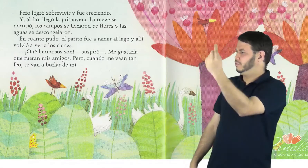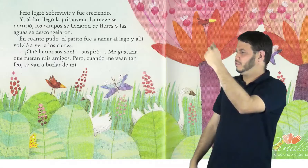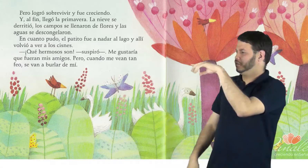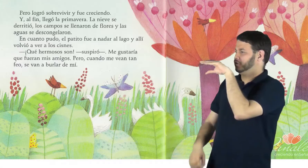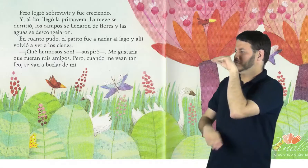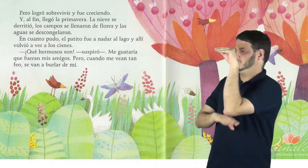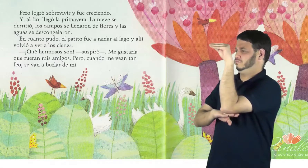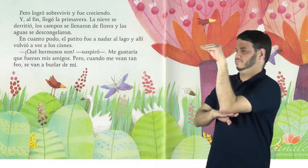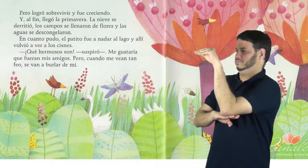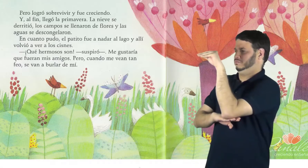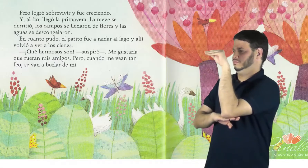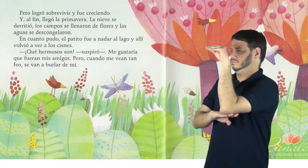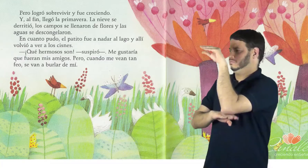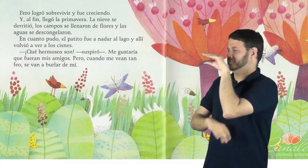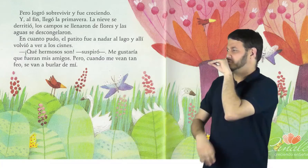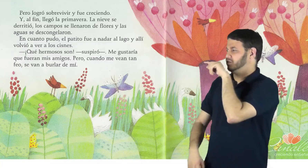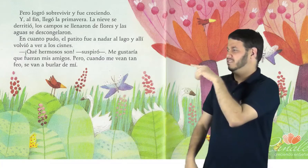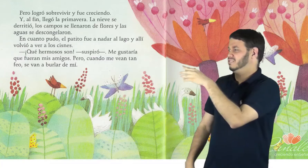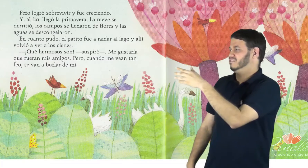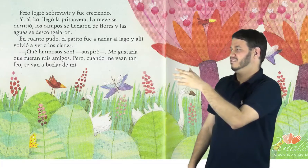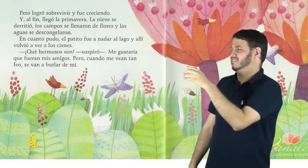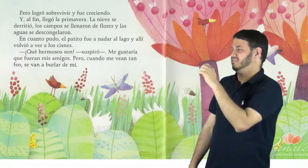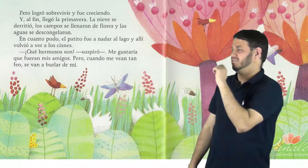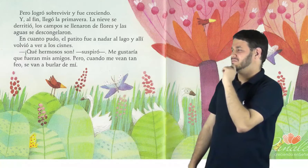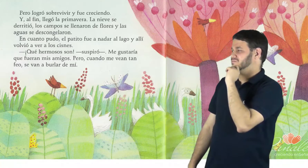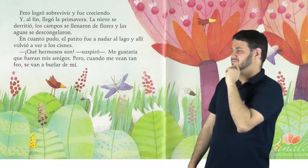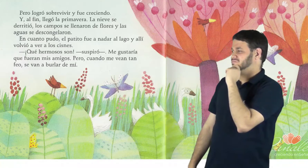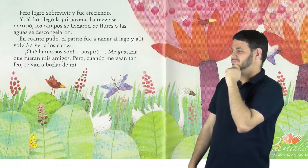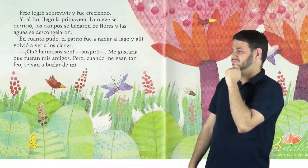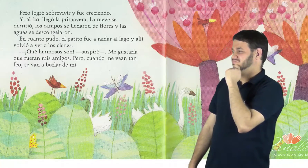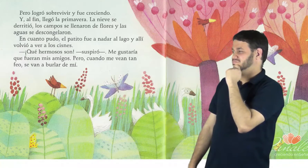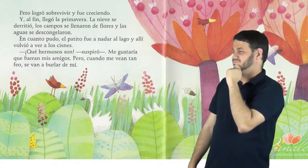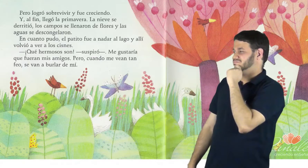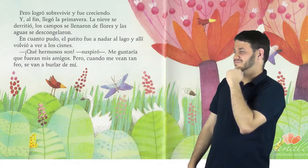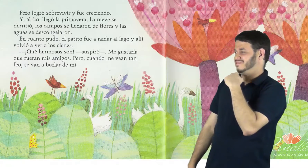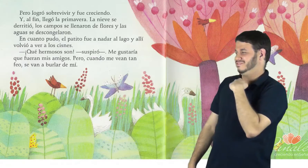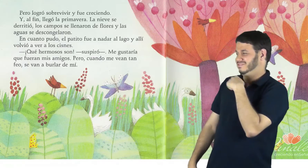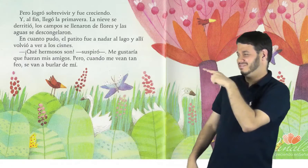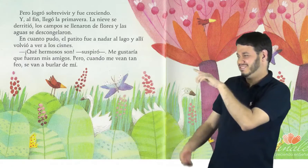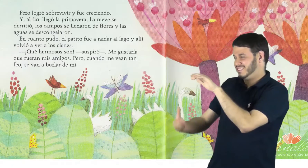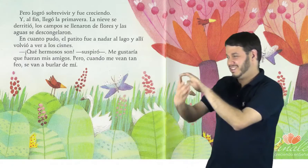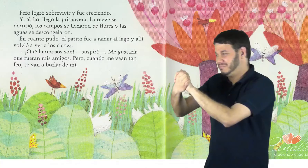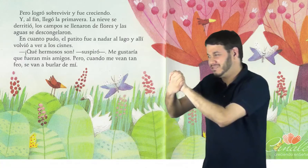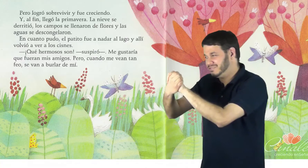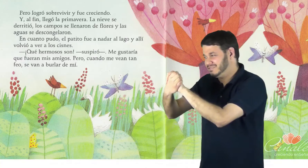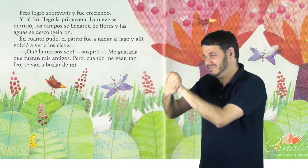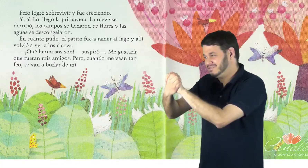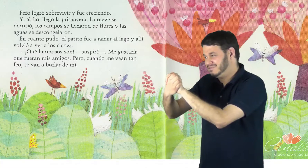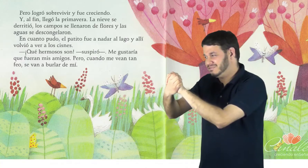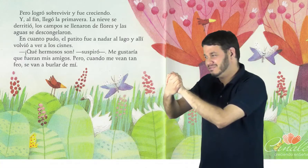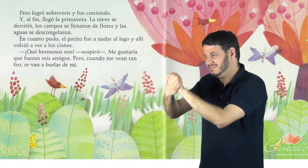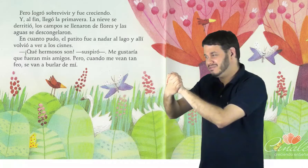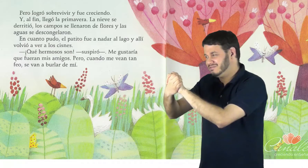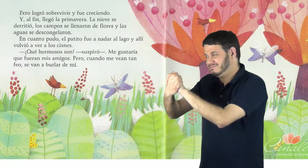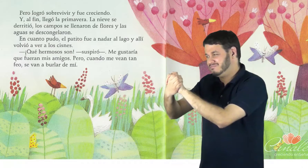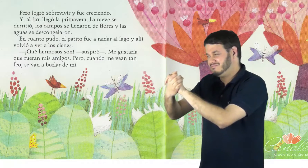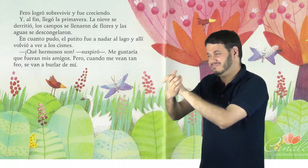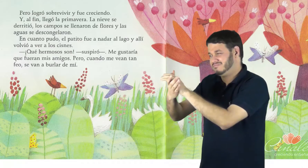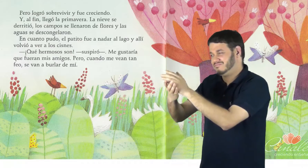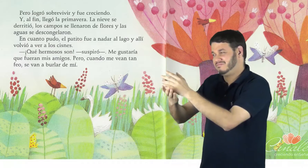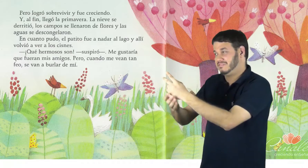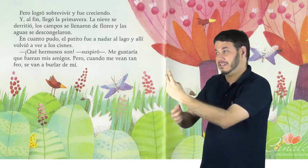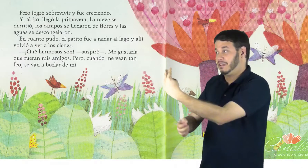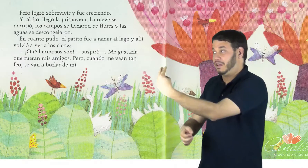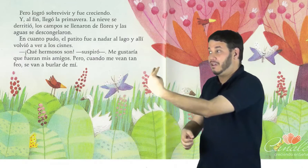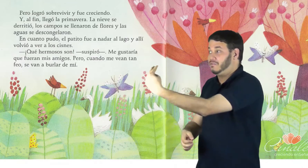al lago y allí volvió a ver a los cisnes que hermosos son suspiro me gustaría que fueran mis